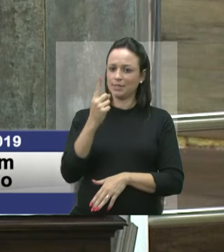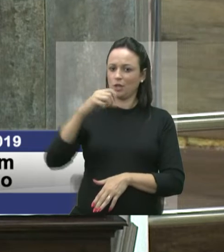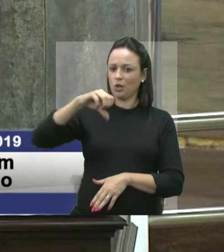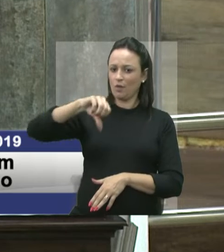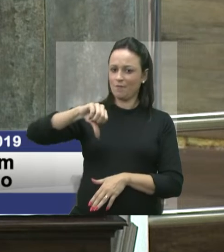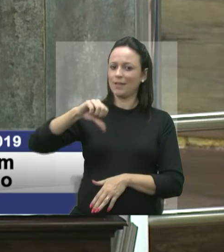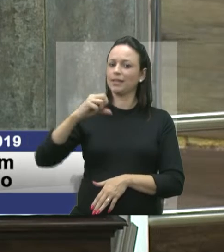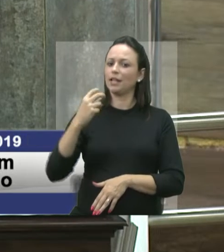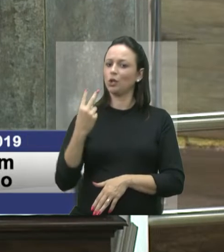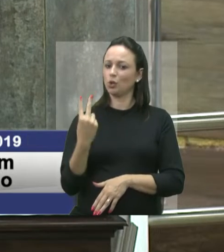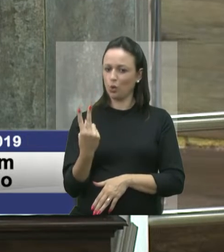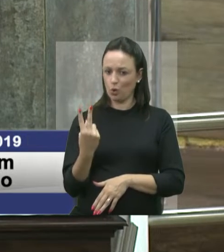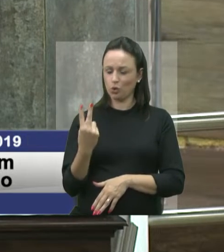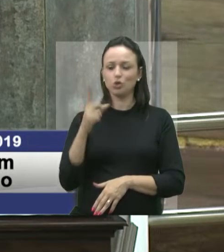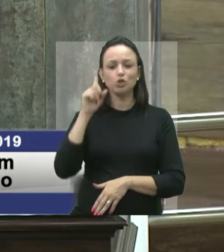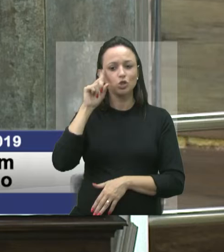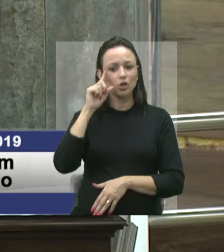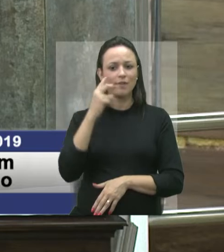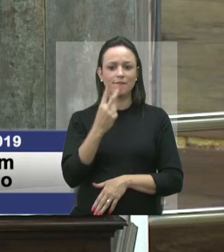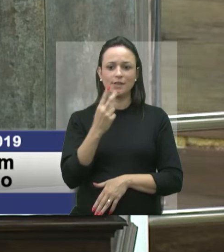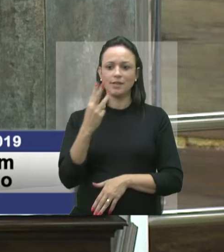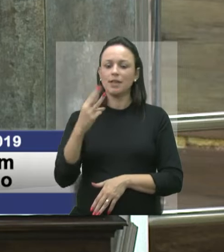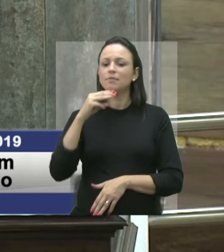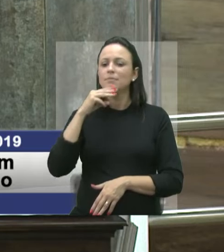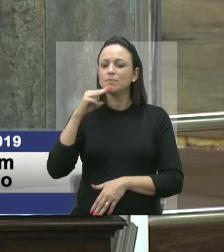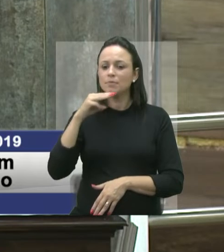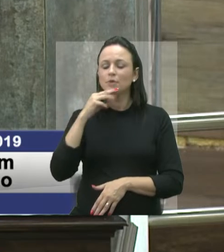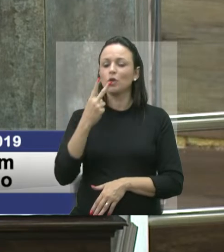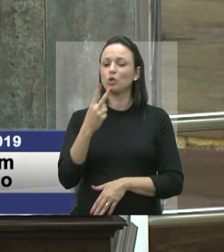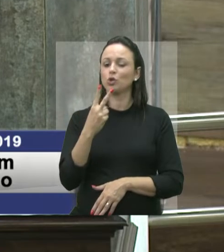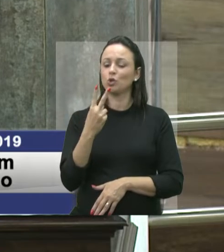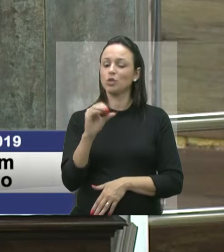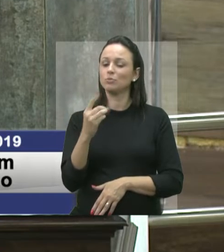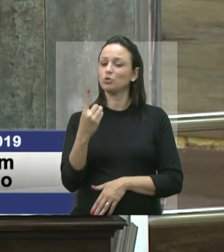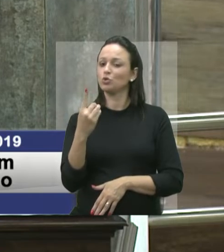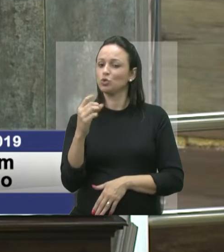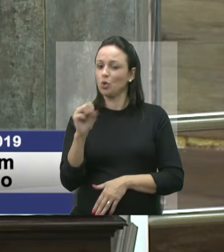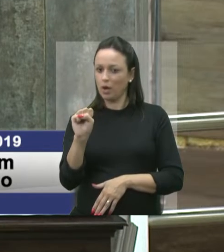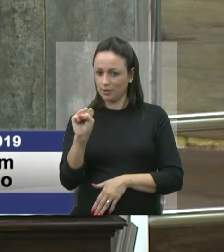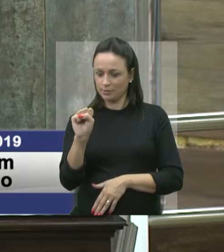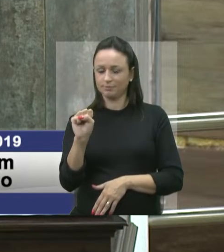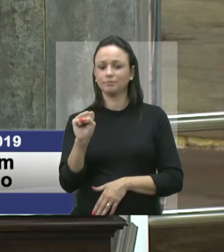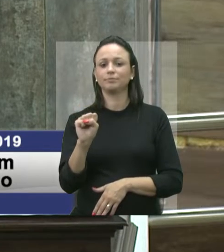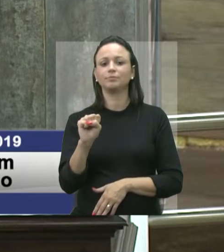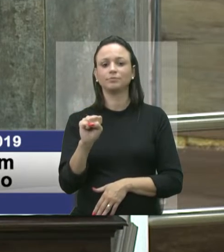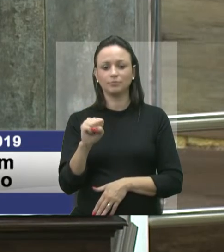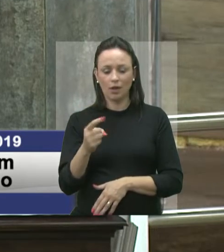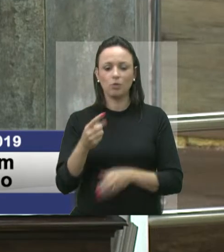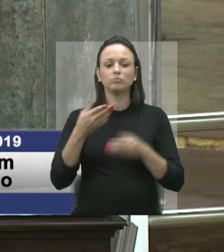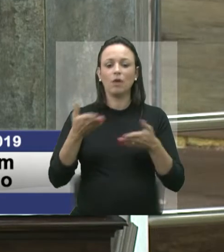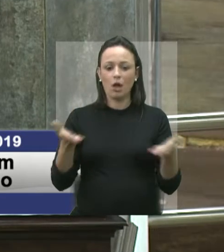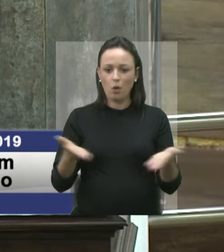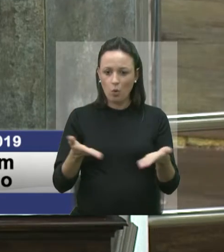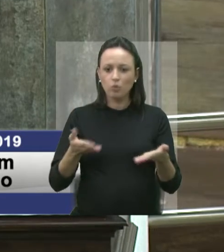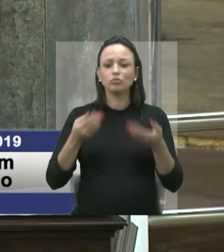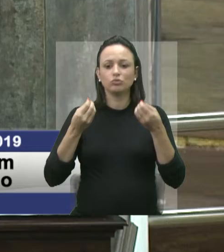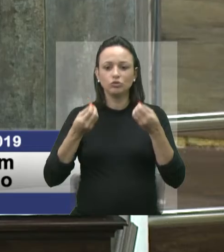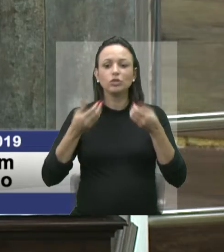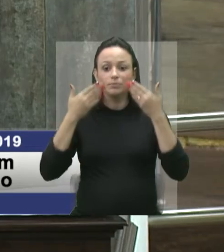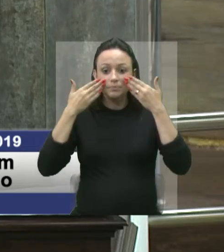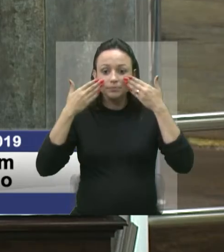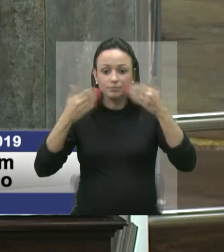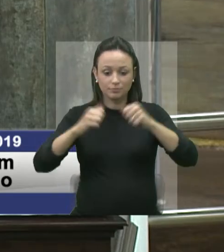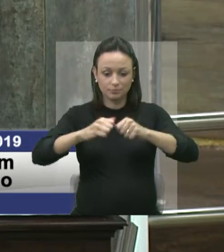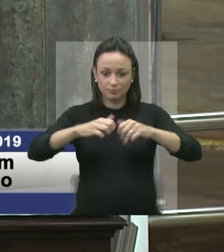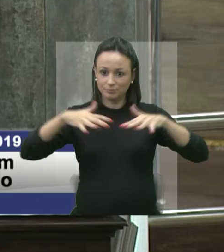5.192, de 23 de março de 2018, realizaremos audiência pública na